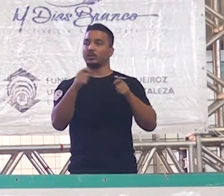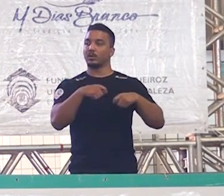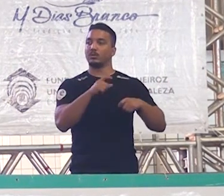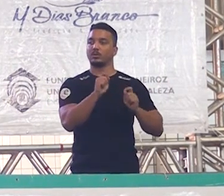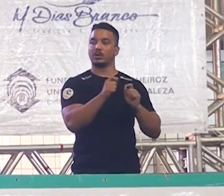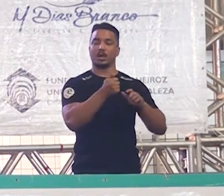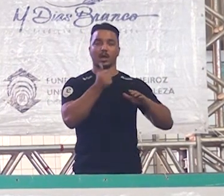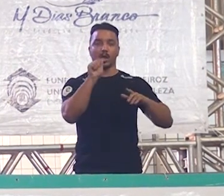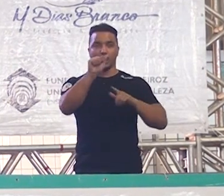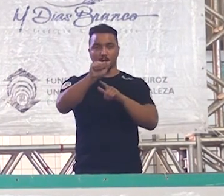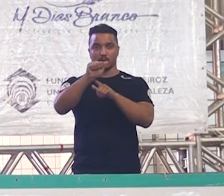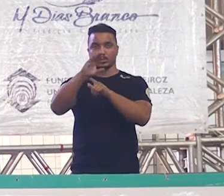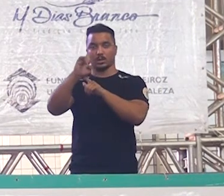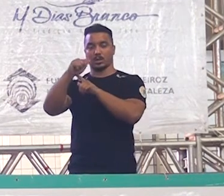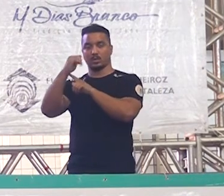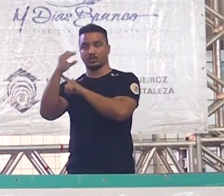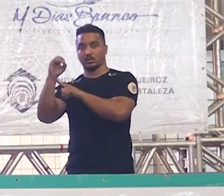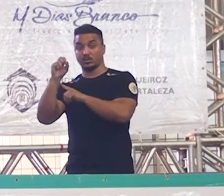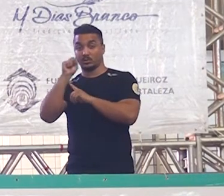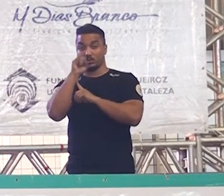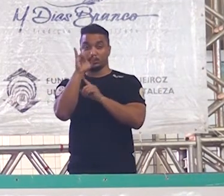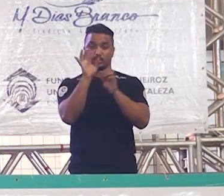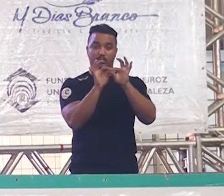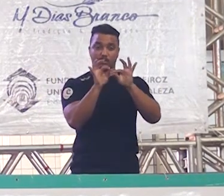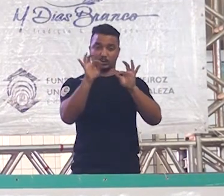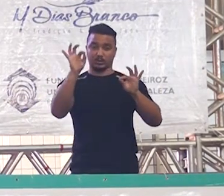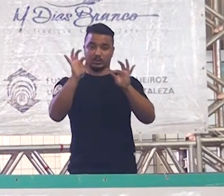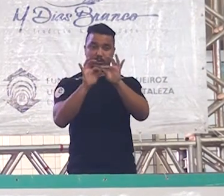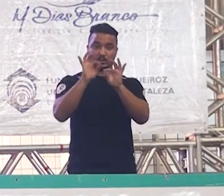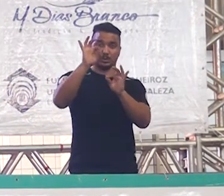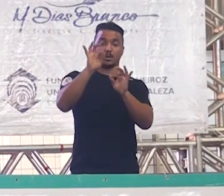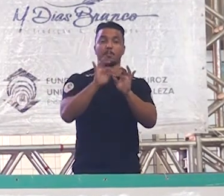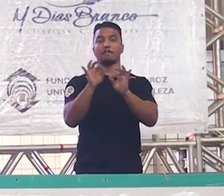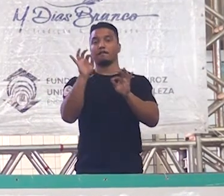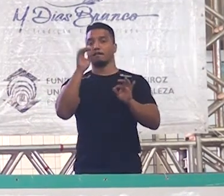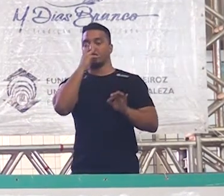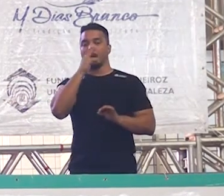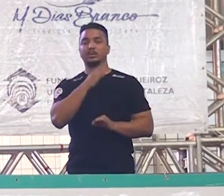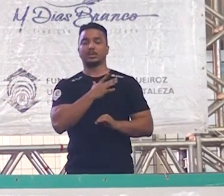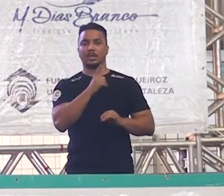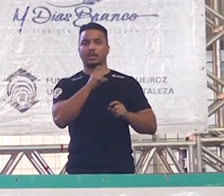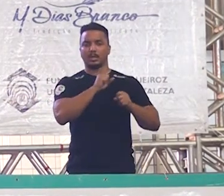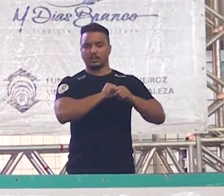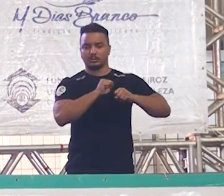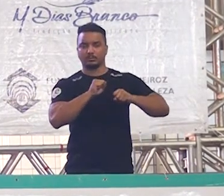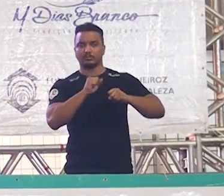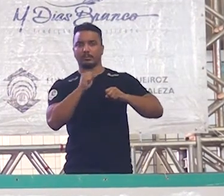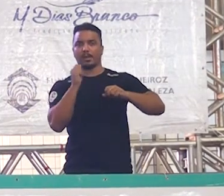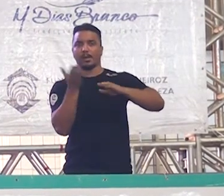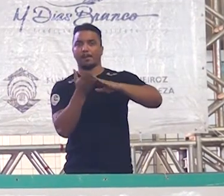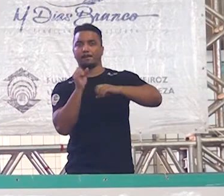aceleração. Quanto mais vertical tiver o gráfico, maior vai ser a aceleração que ele está.